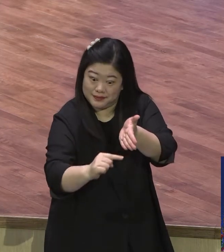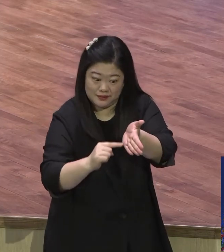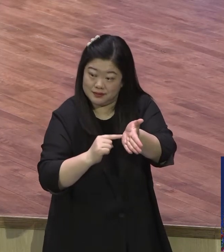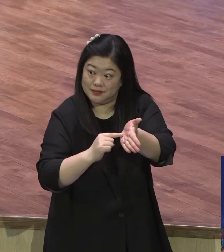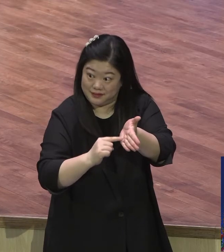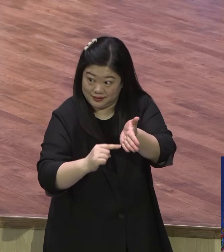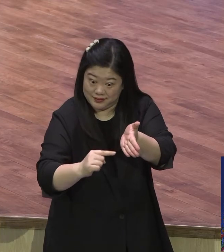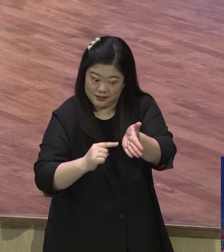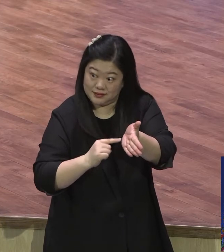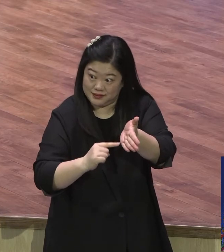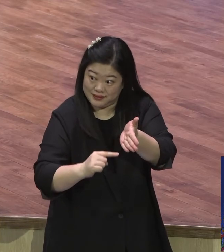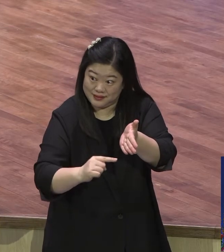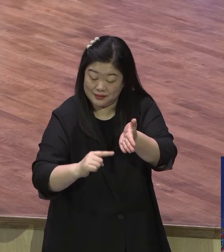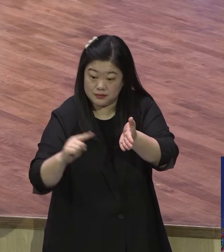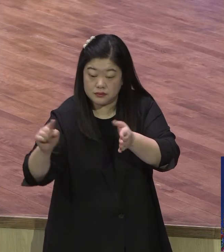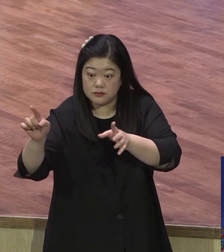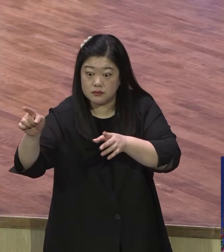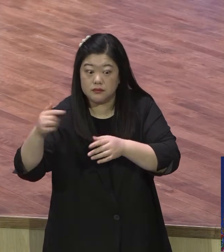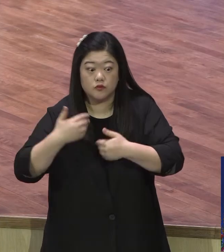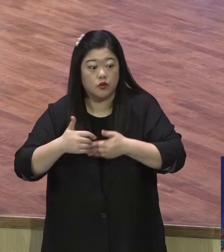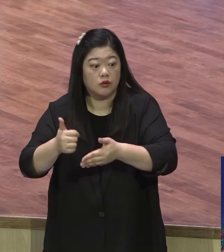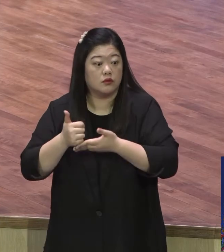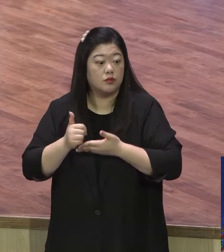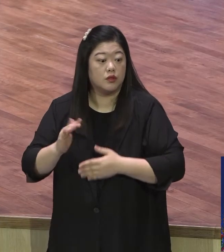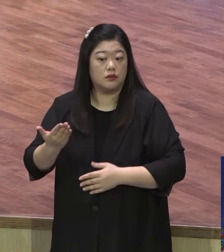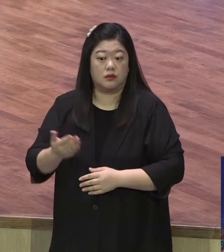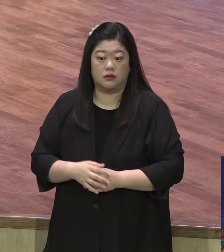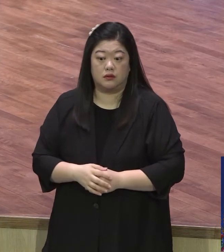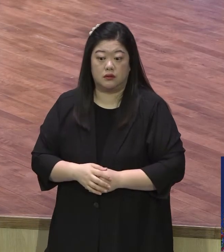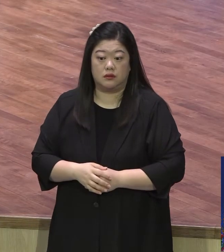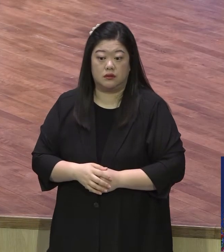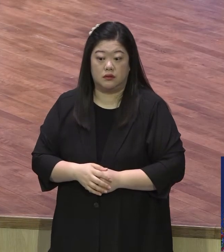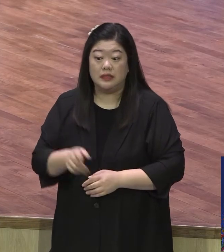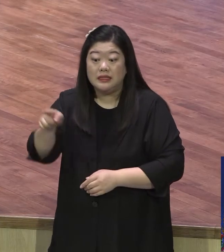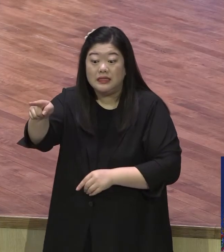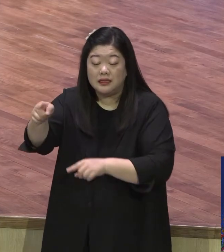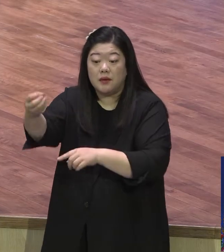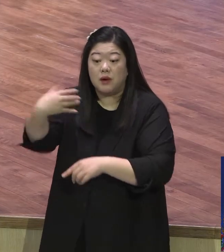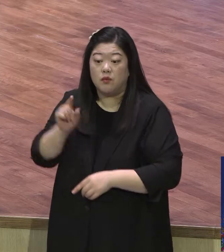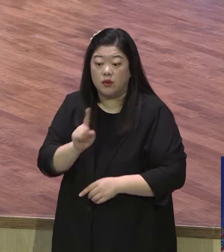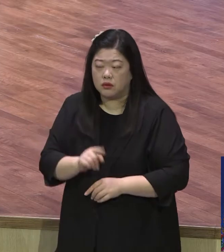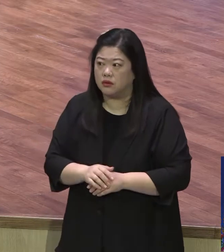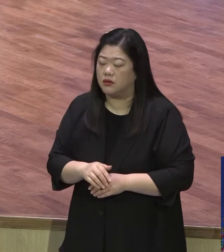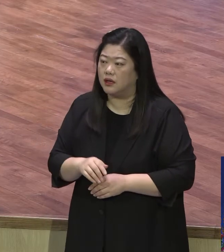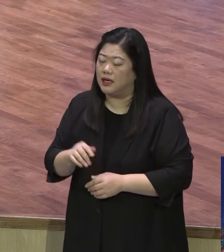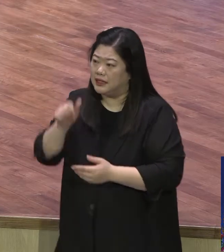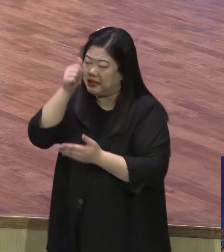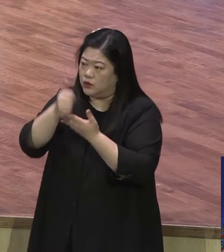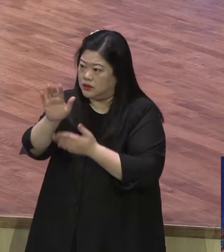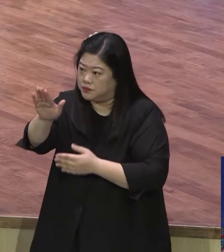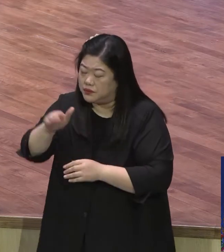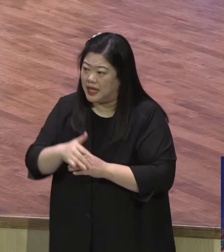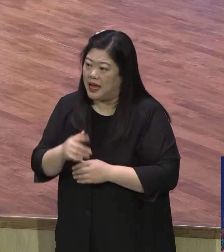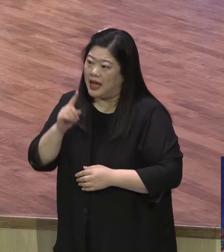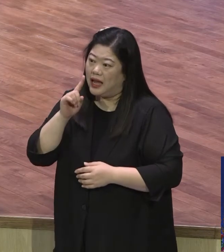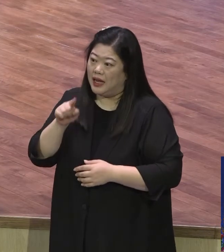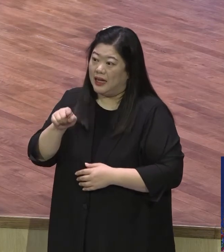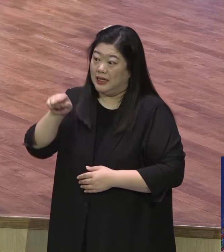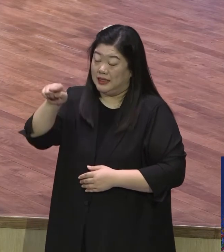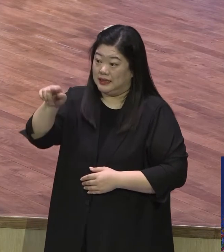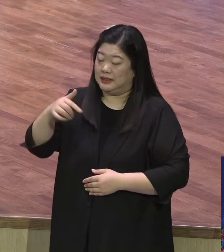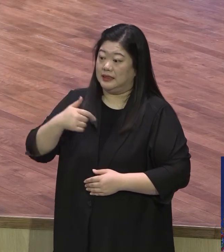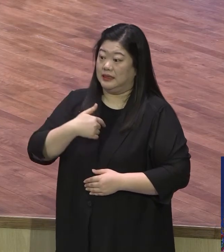완전히 자살 장로님 만나고 나는 자살 할 겁니다 라고 온 거요 장로님 만나고 나는 자살 할